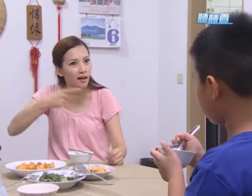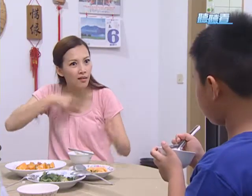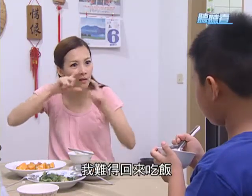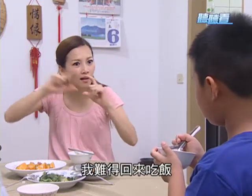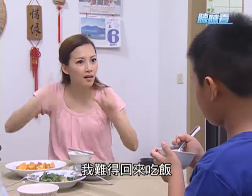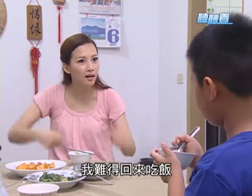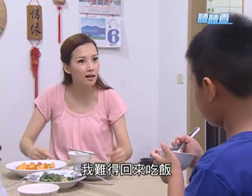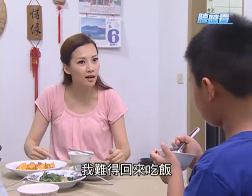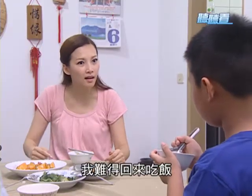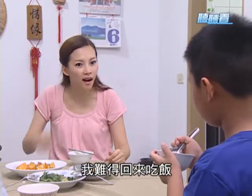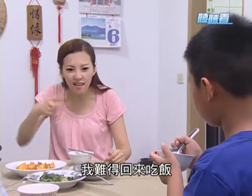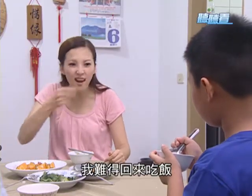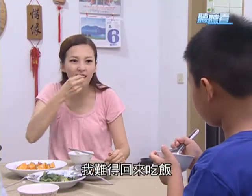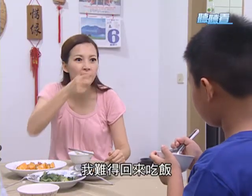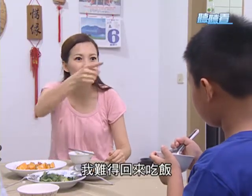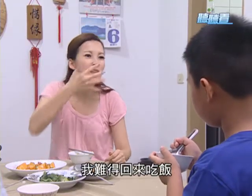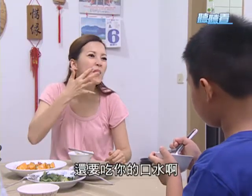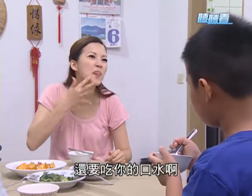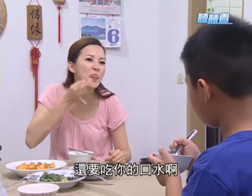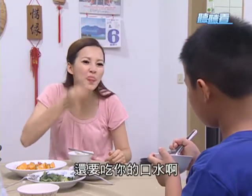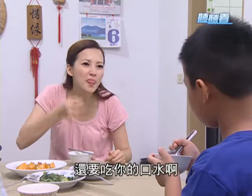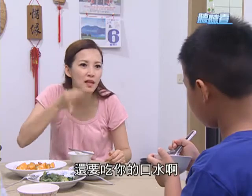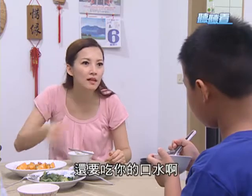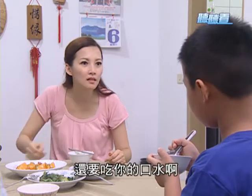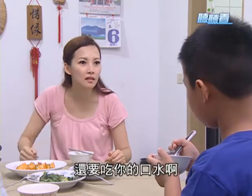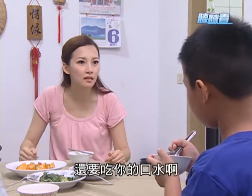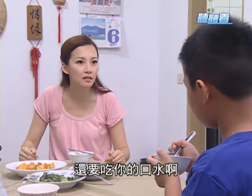我难得回来吃饭，还要吃你的口水啊？